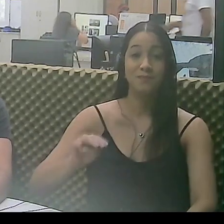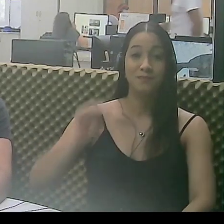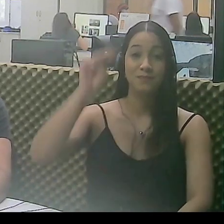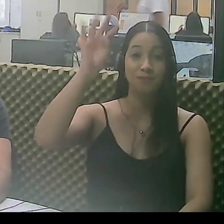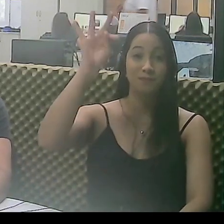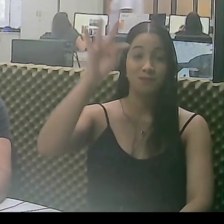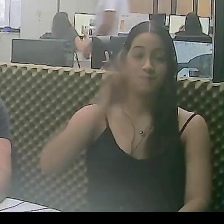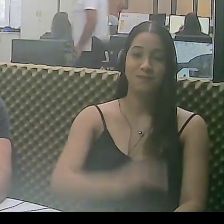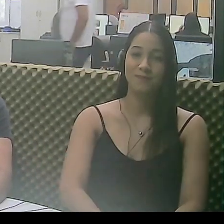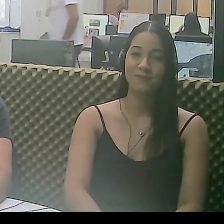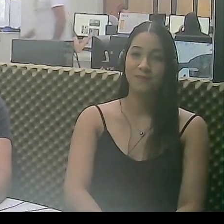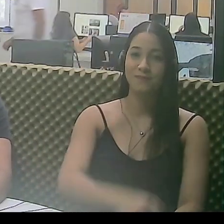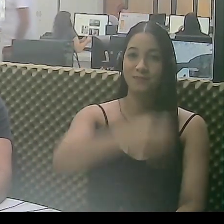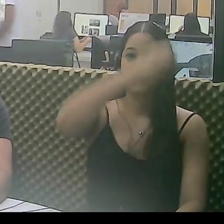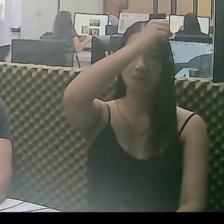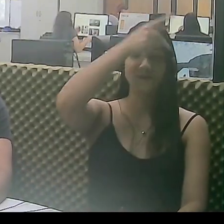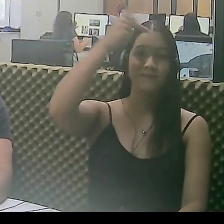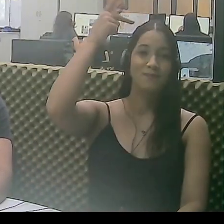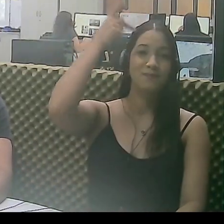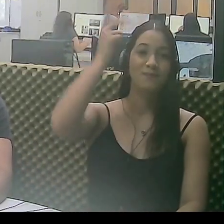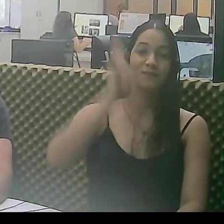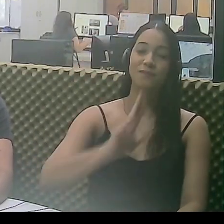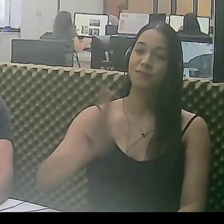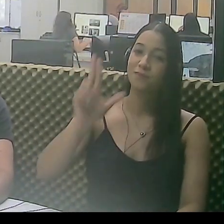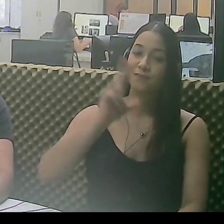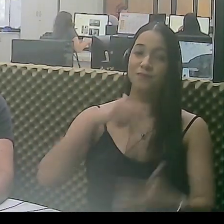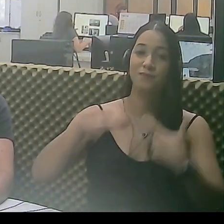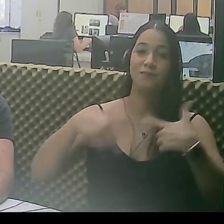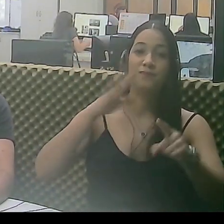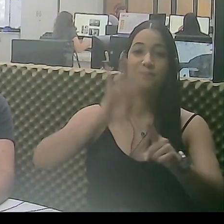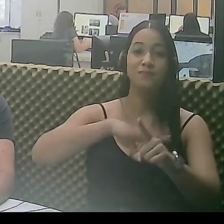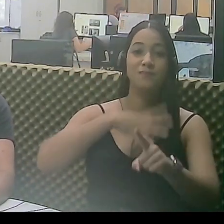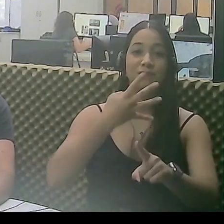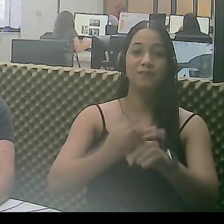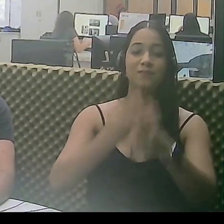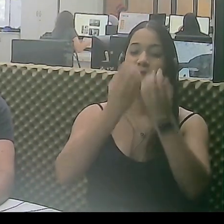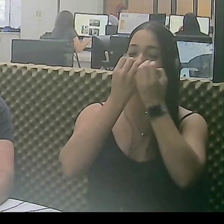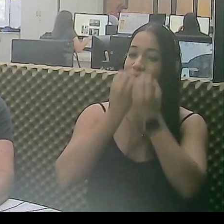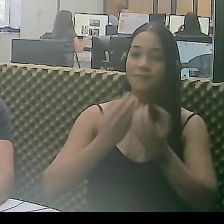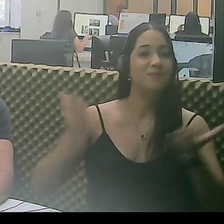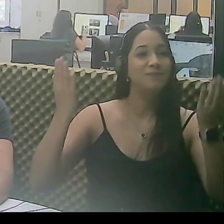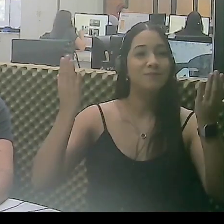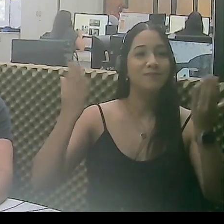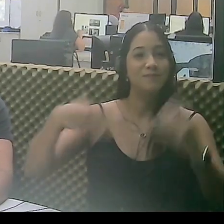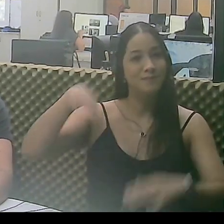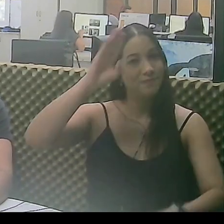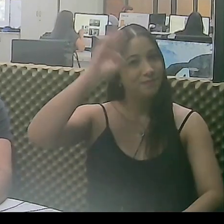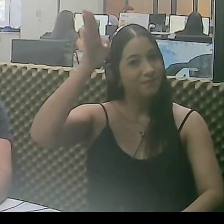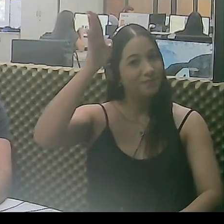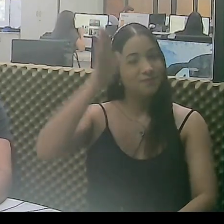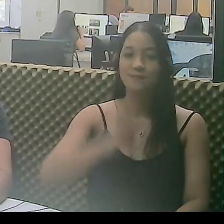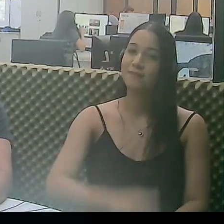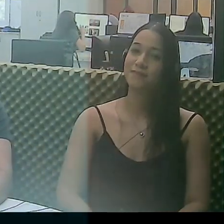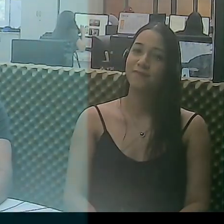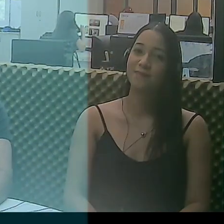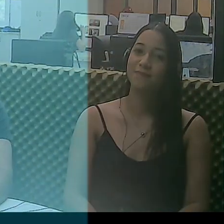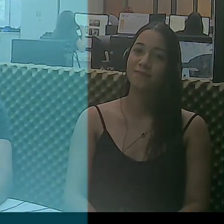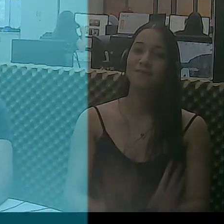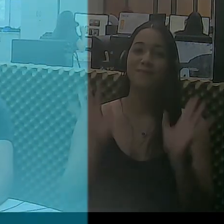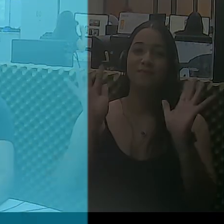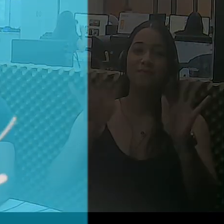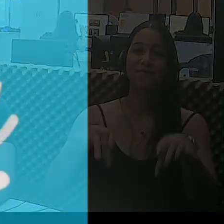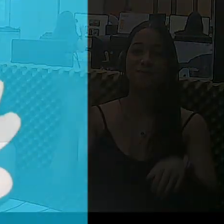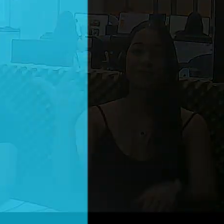Marco Túlio de Castro caniman Prefeitura de Uberlândia fazer mais fazer bem até a próxima